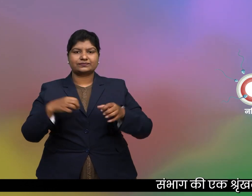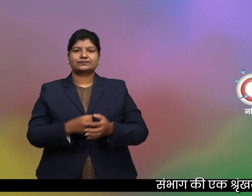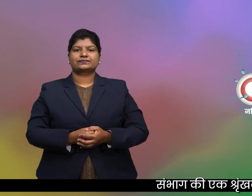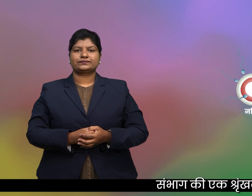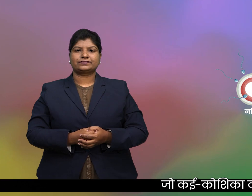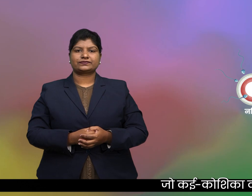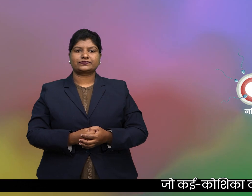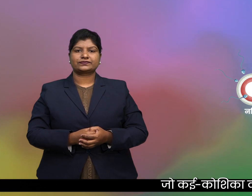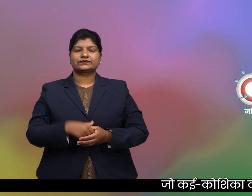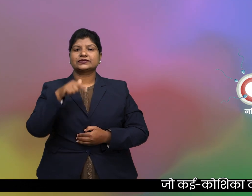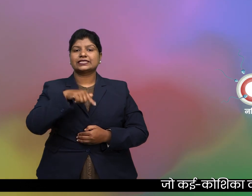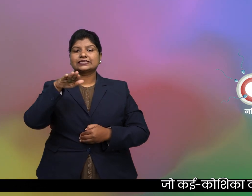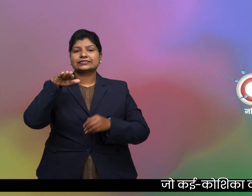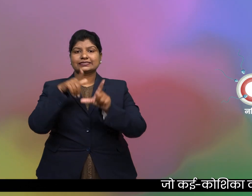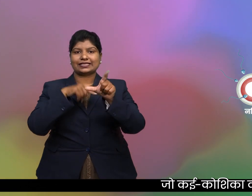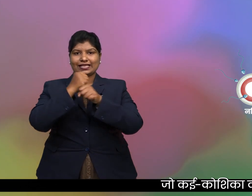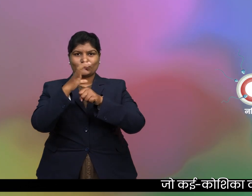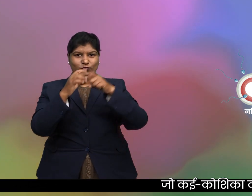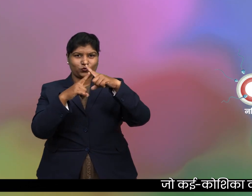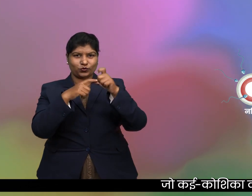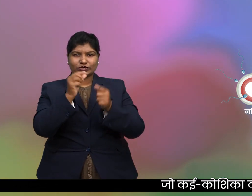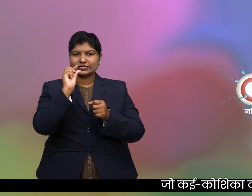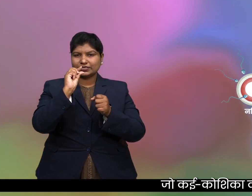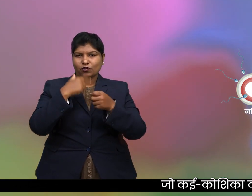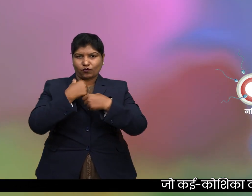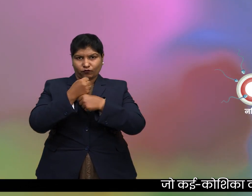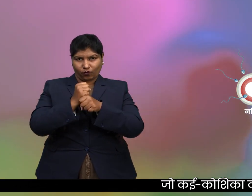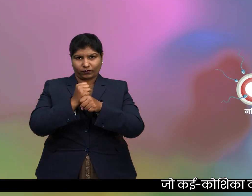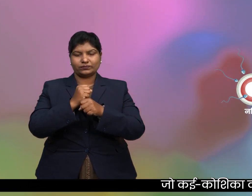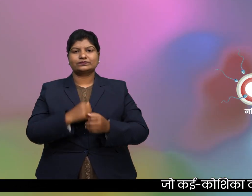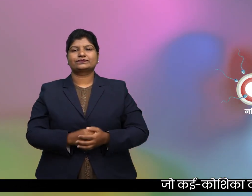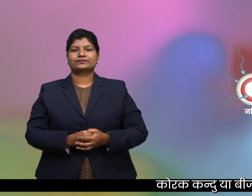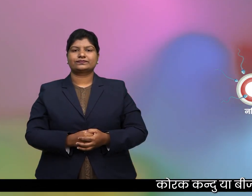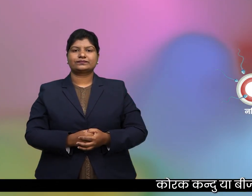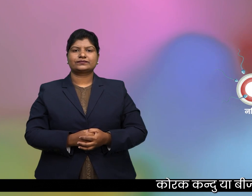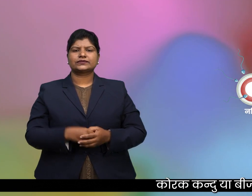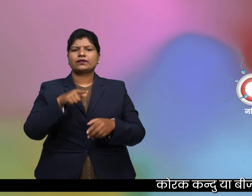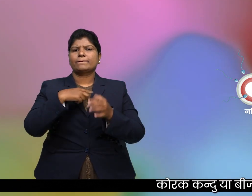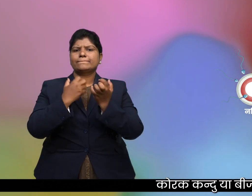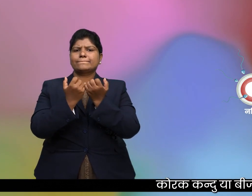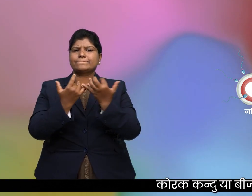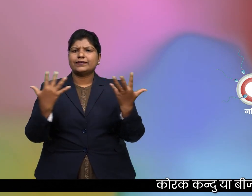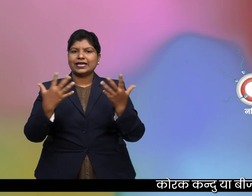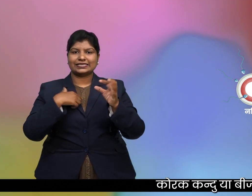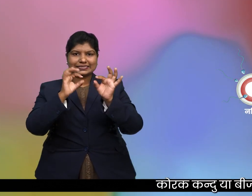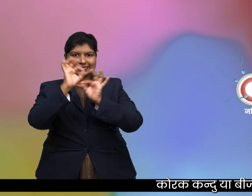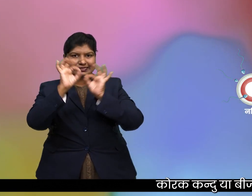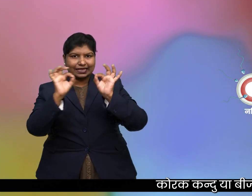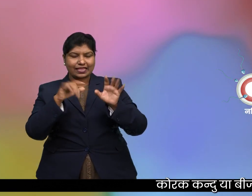है, जो कई कोशिका वाले कोरक कंदु